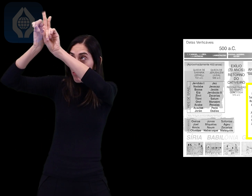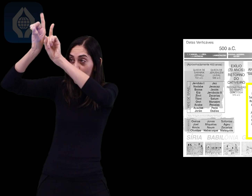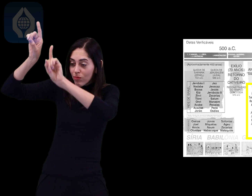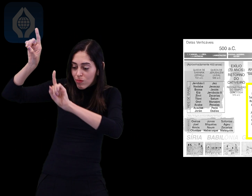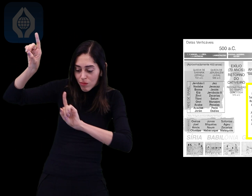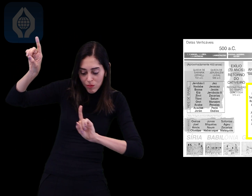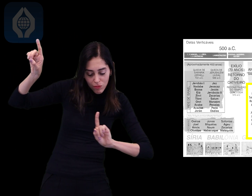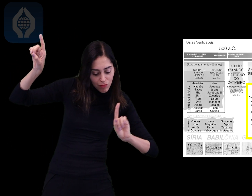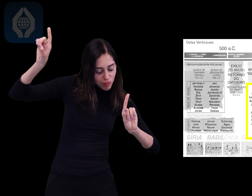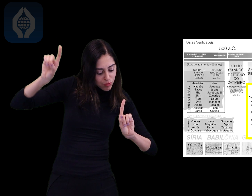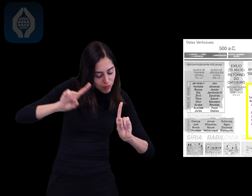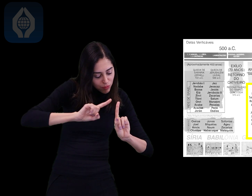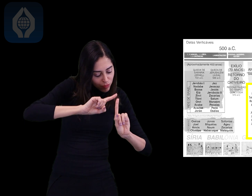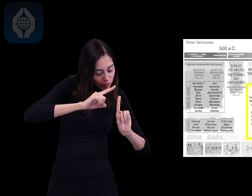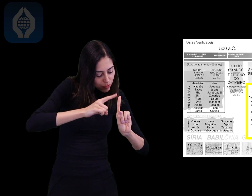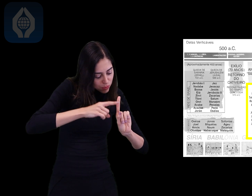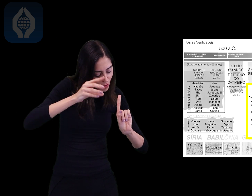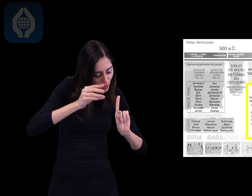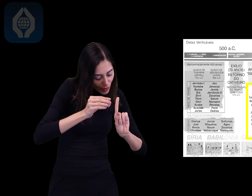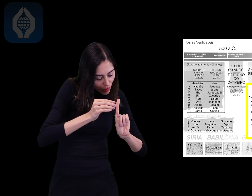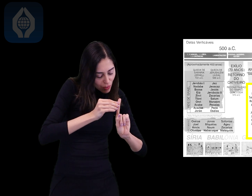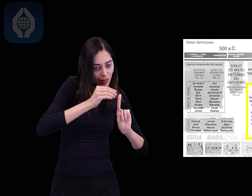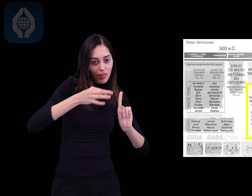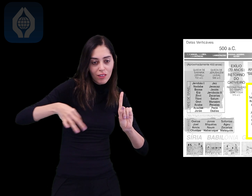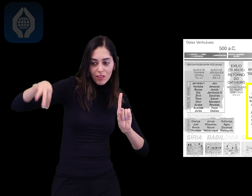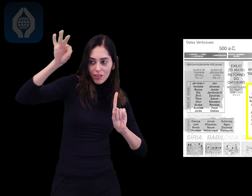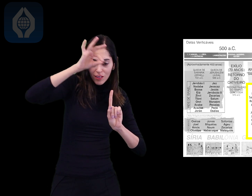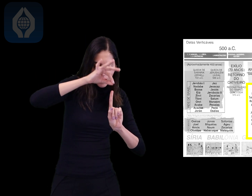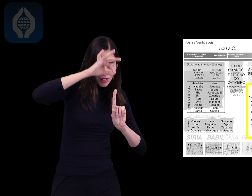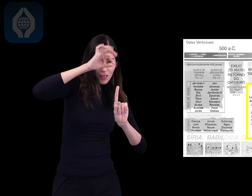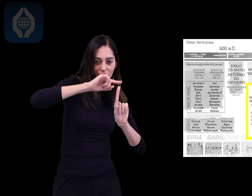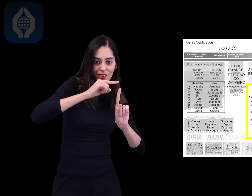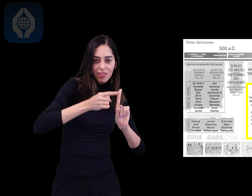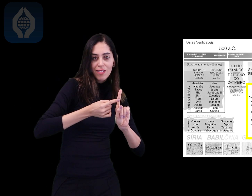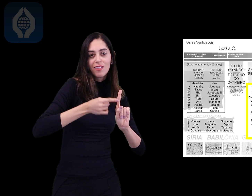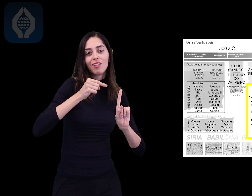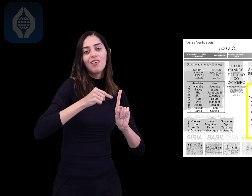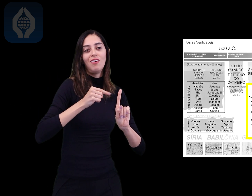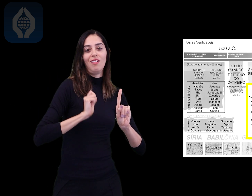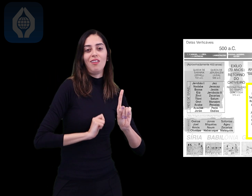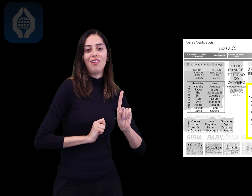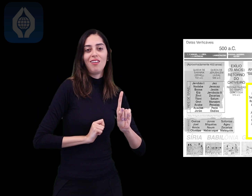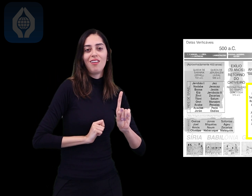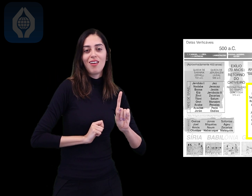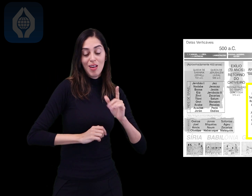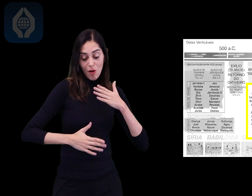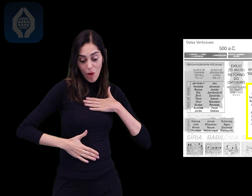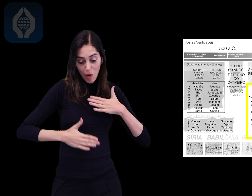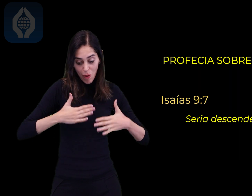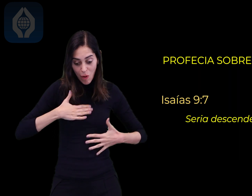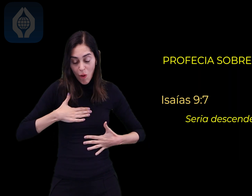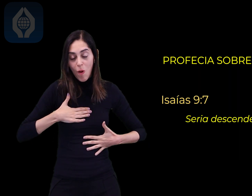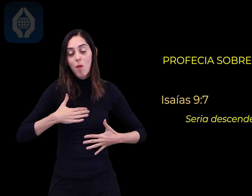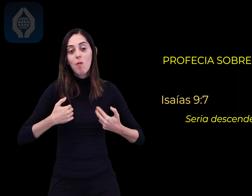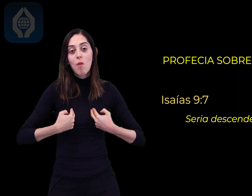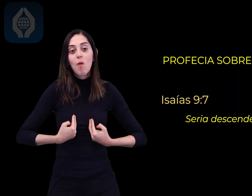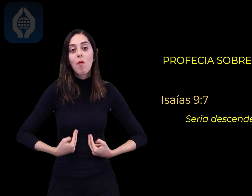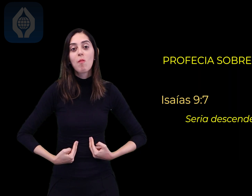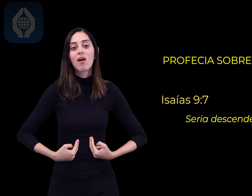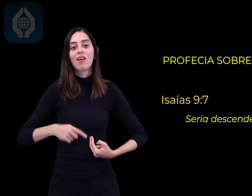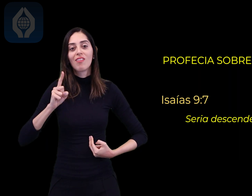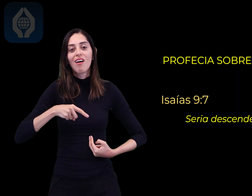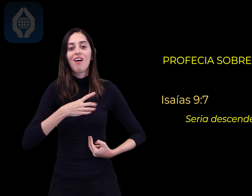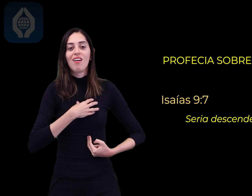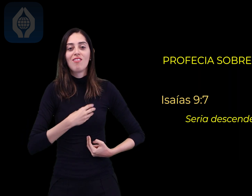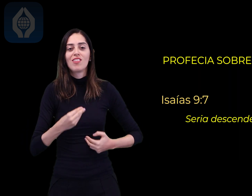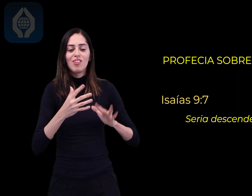Deus quanto homem em um corpo. Esse filho, Jesus, seria totalmente Deus e totalmente homem. O anjo disse a